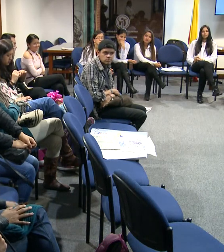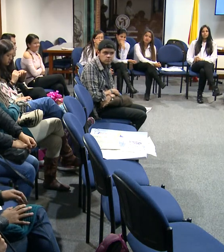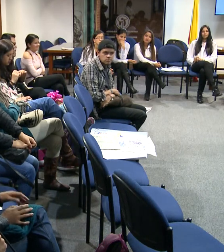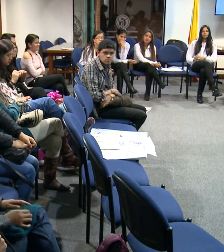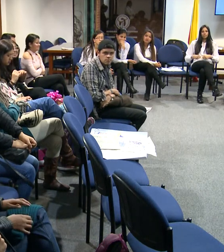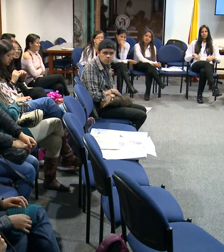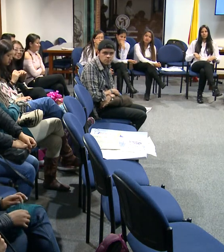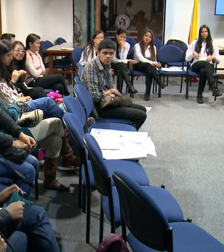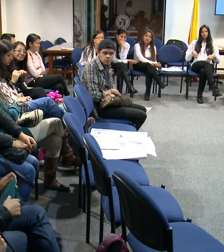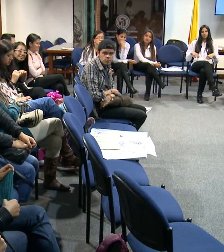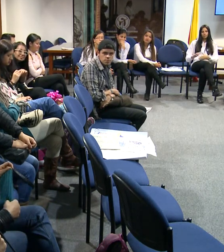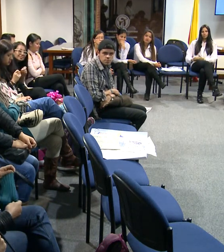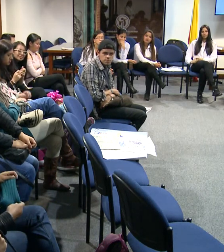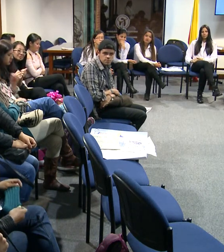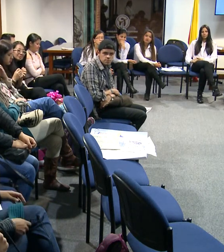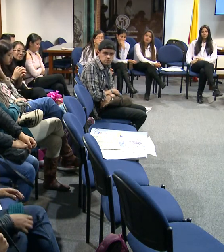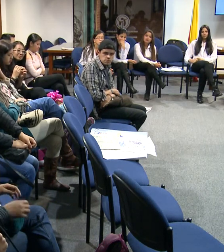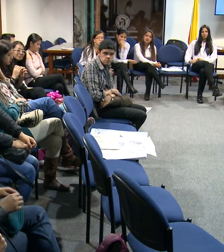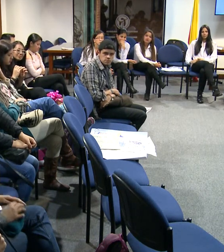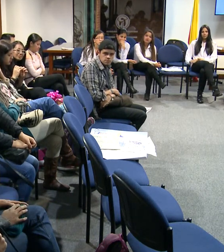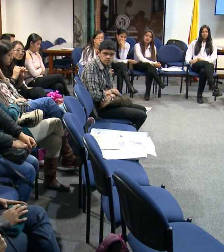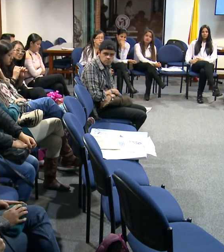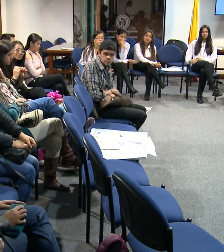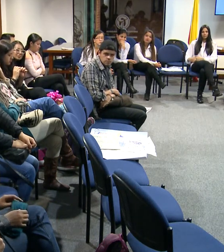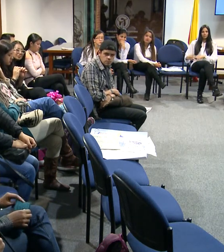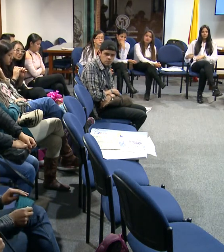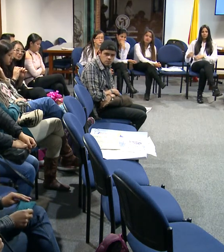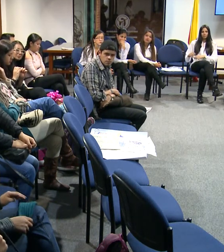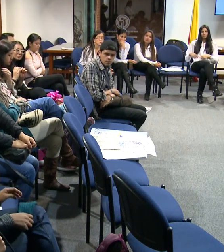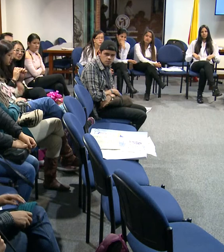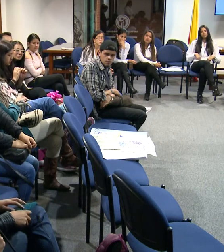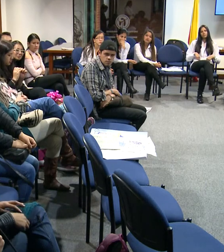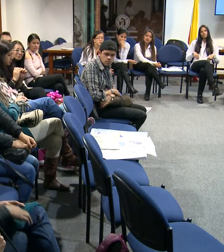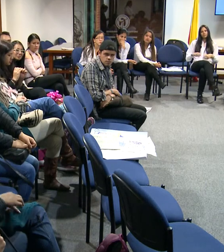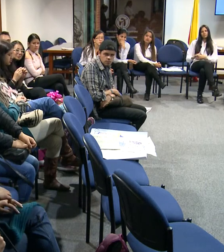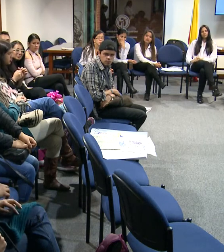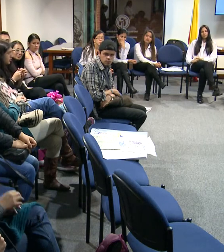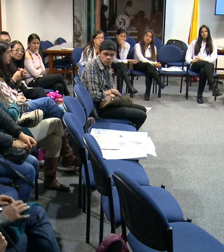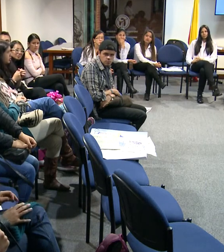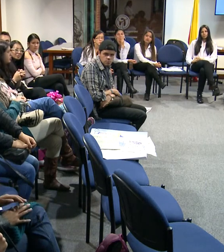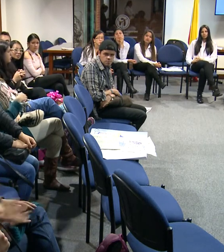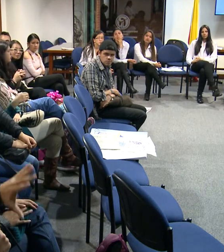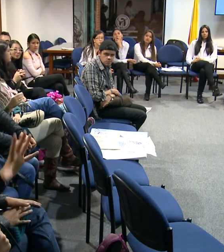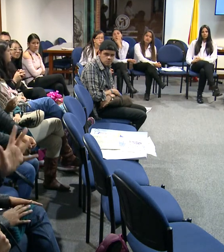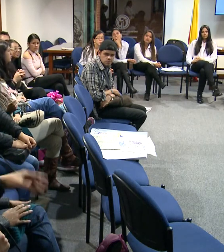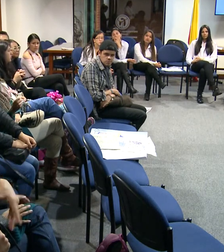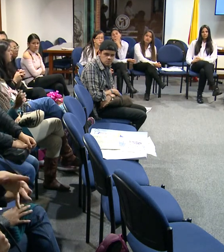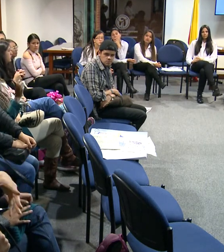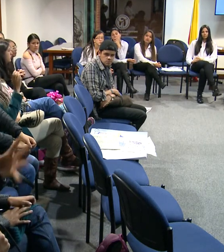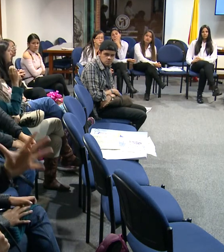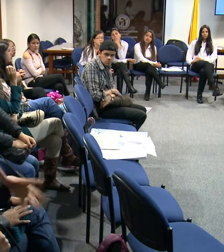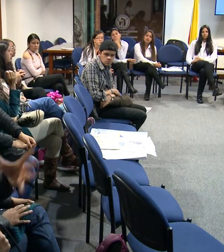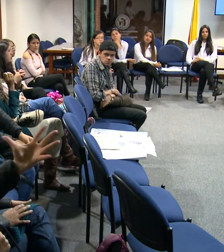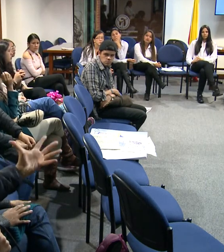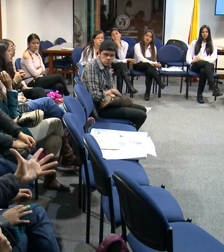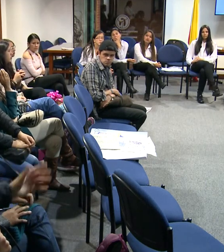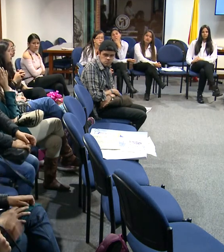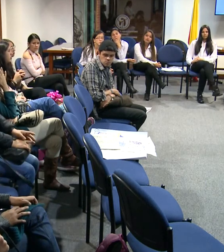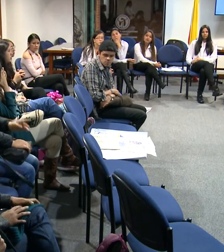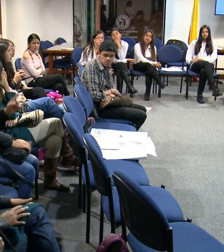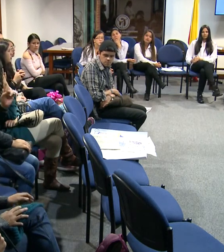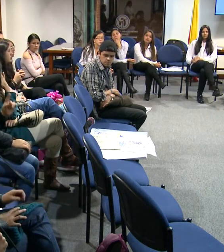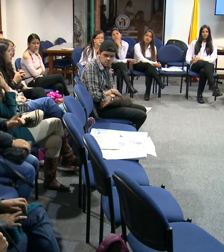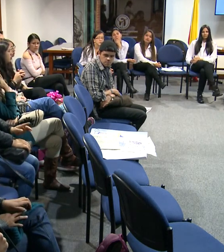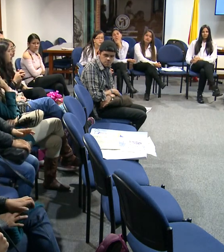el trabajo hacia la didáctica de las ciencias, ¿sí? Ustedes tienen por ahí una materia que se llama didáctica de las